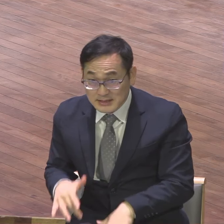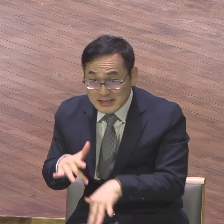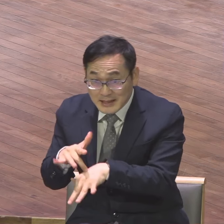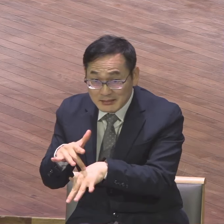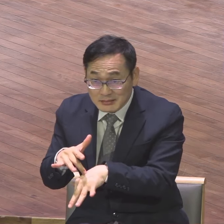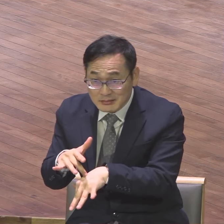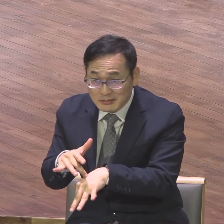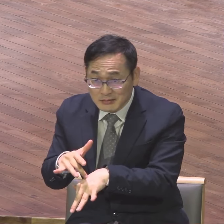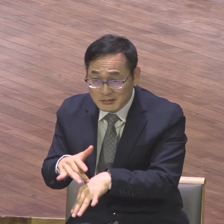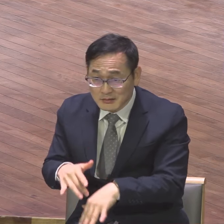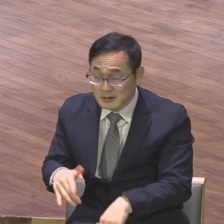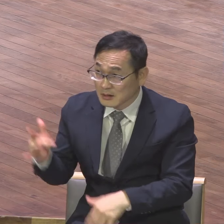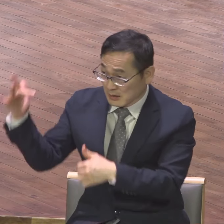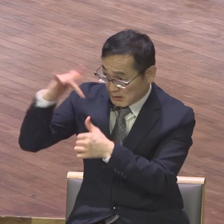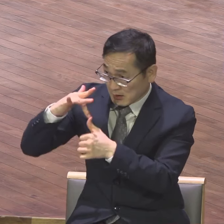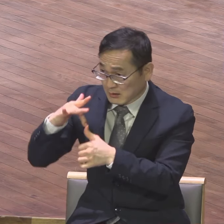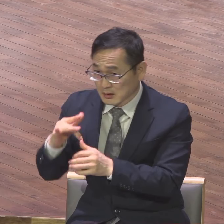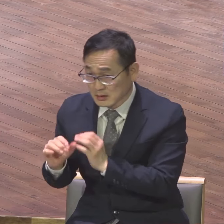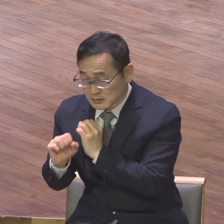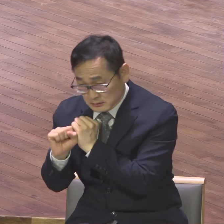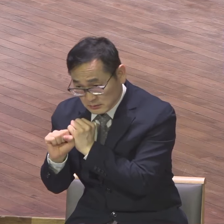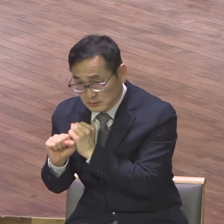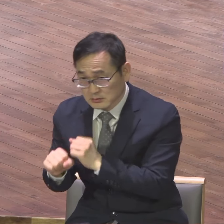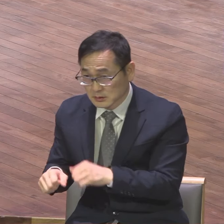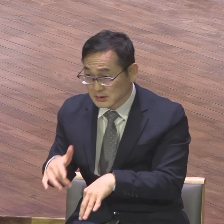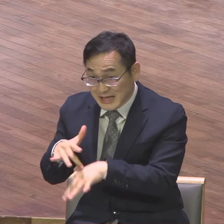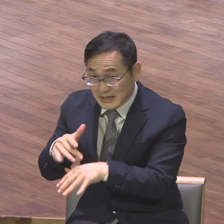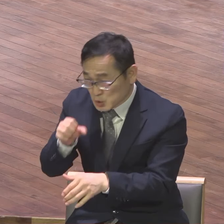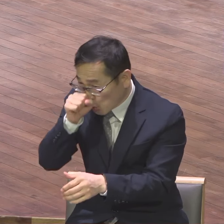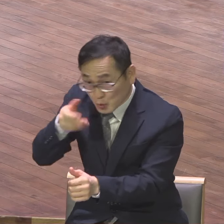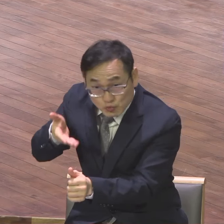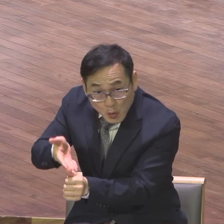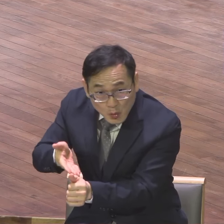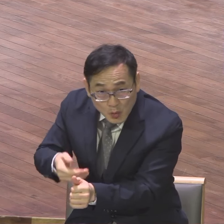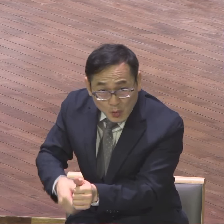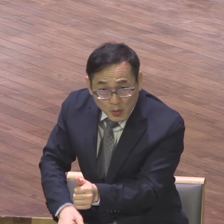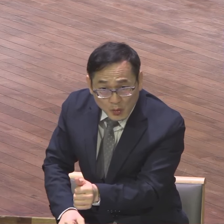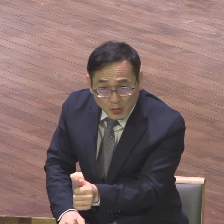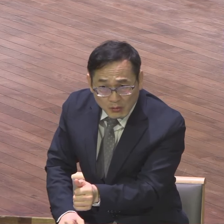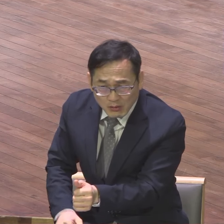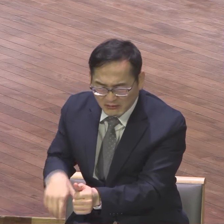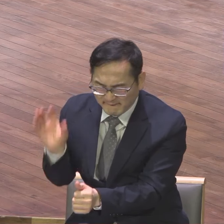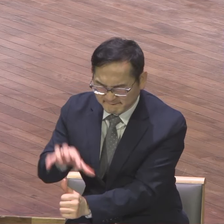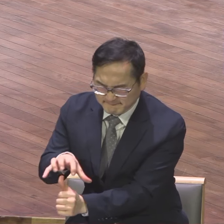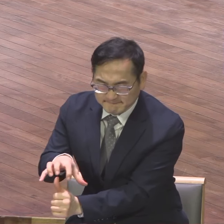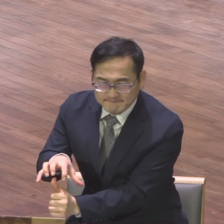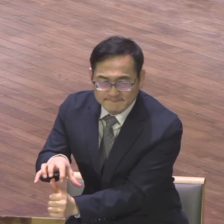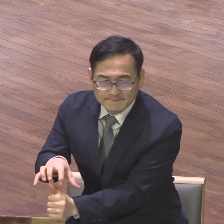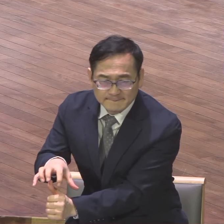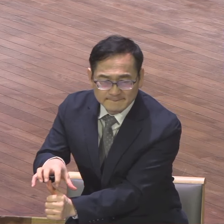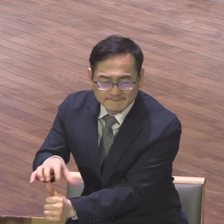주겠어요. 사단이 뭘 좋은 걸 주겠냐고요. 반 죽이는 거지 그냥.